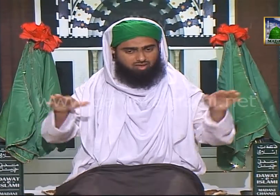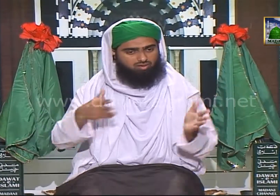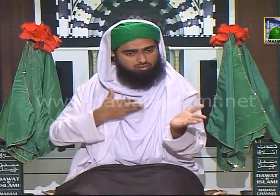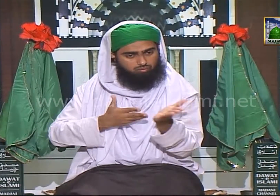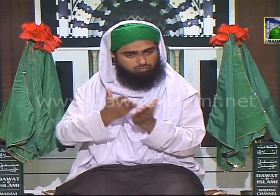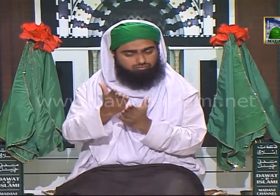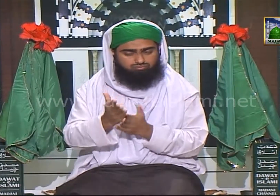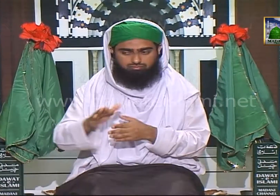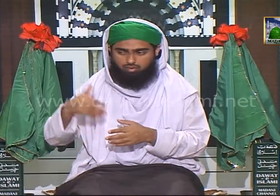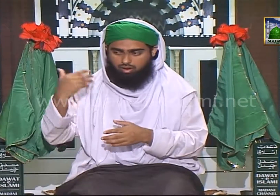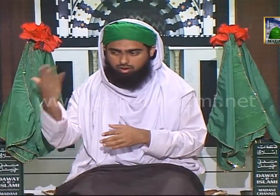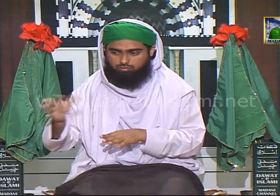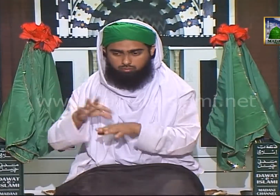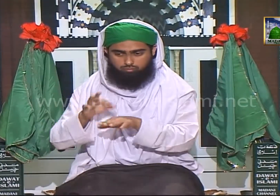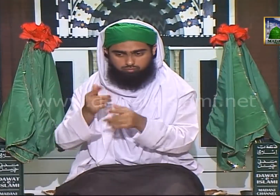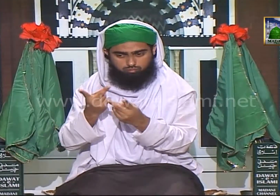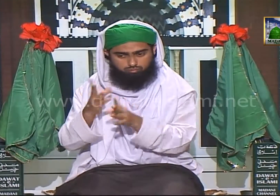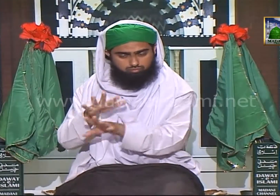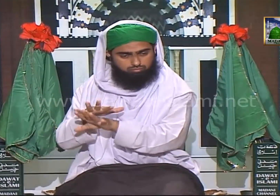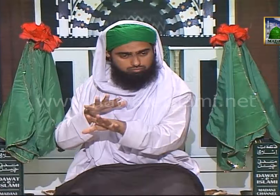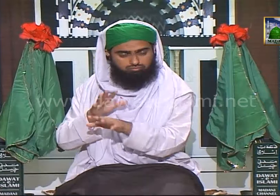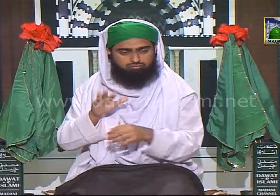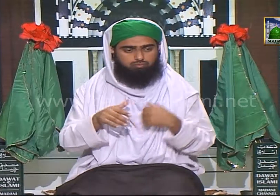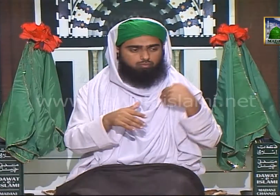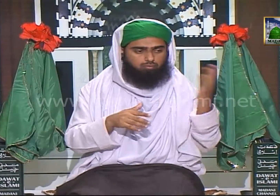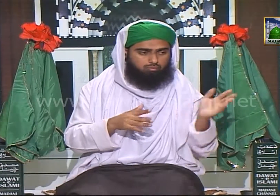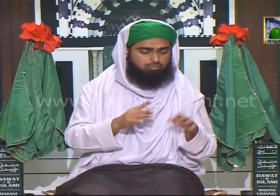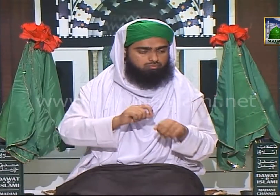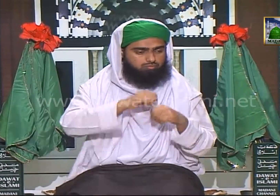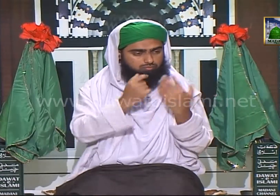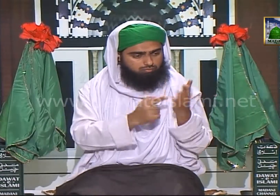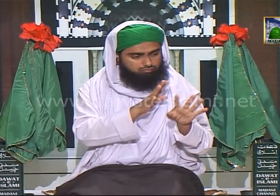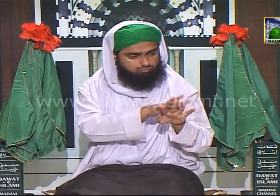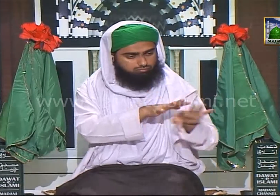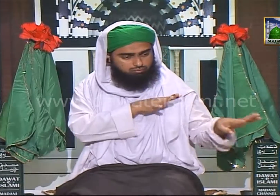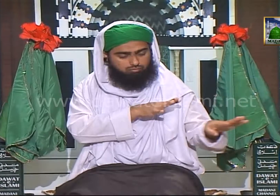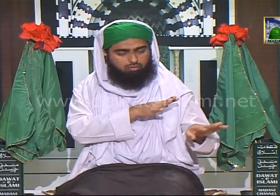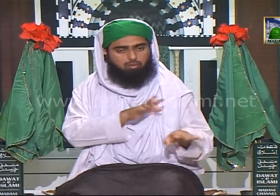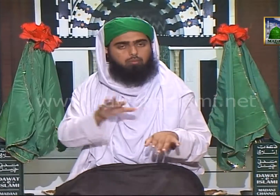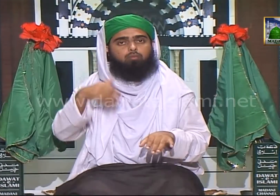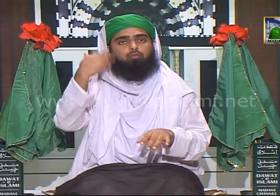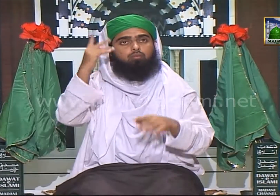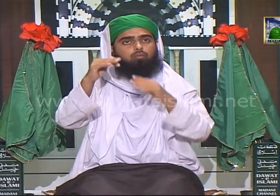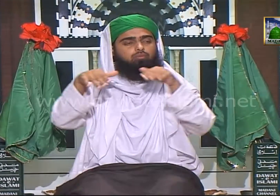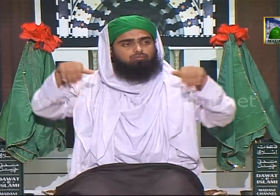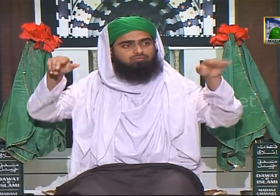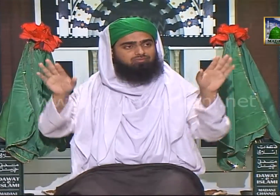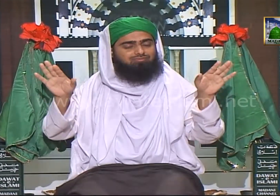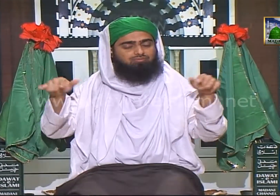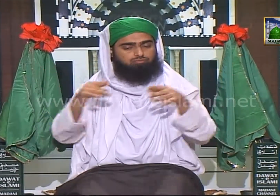طرف جنات کا پارا ہے، پرندے سایہ کیے ہوئے، اس کر و فر کے ساتھ سلیمان علیہ نبی جناب علیہ السلام نحو پرواز